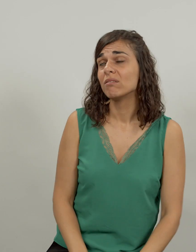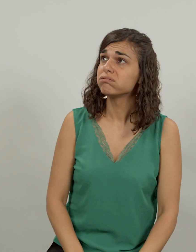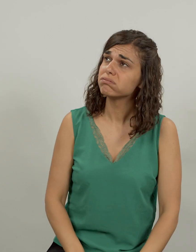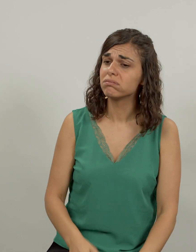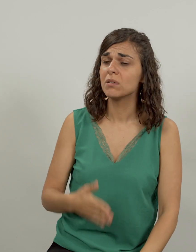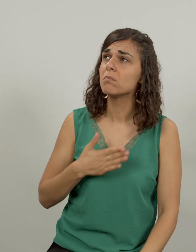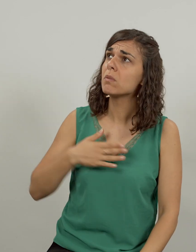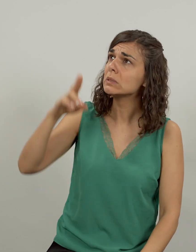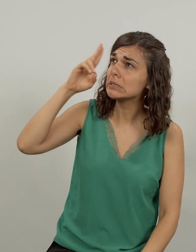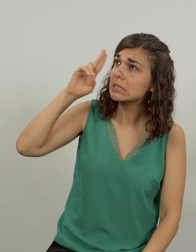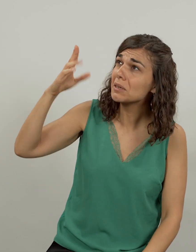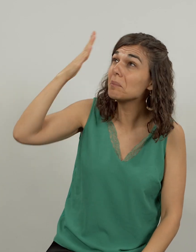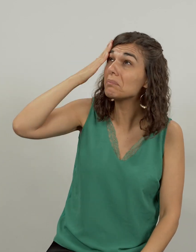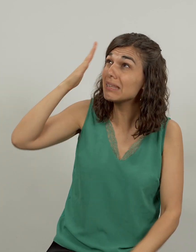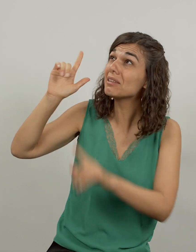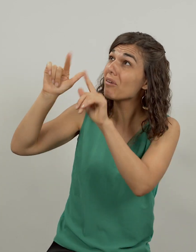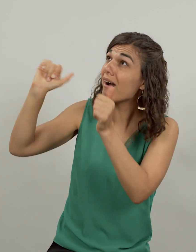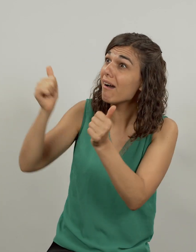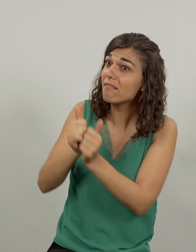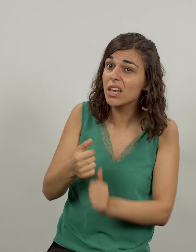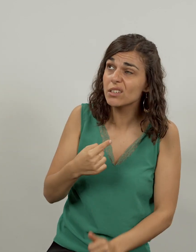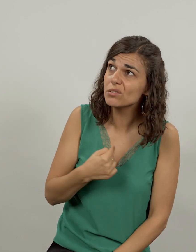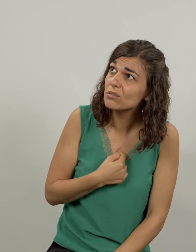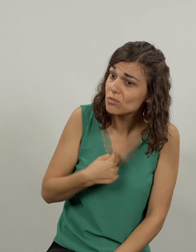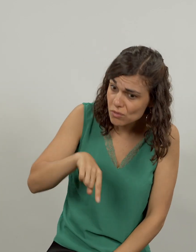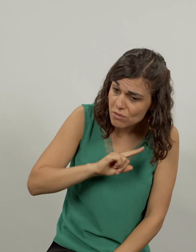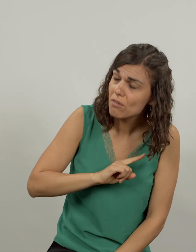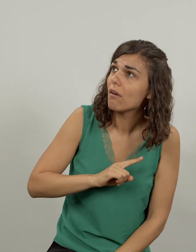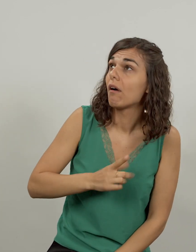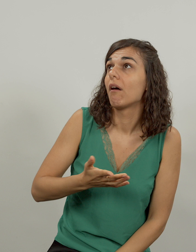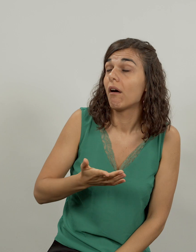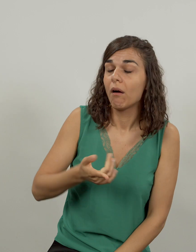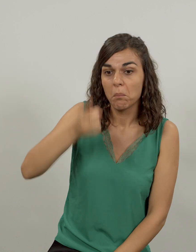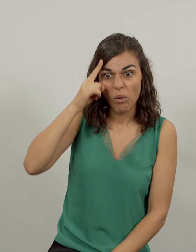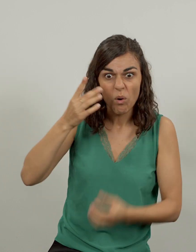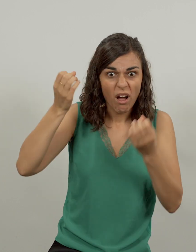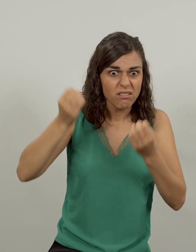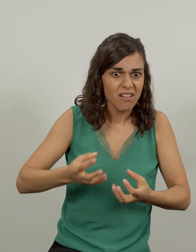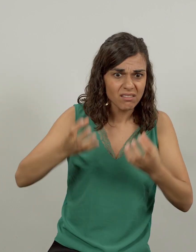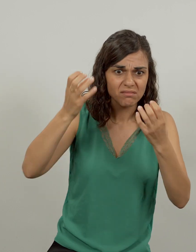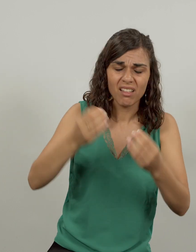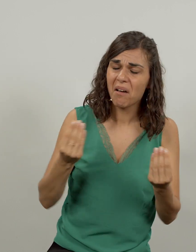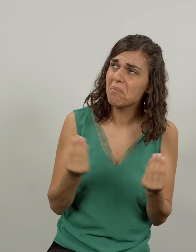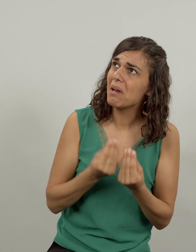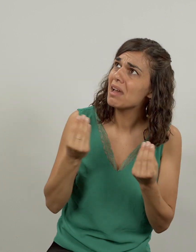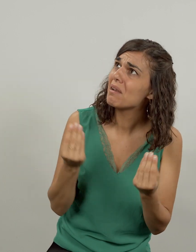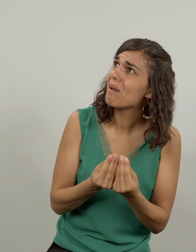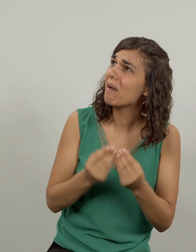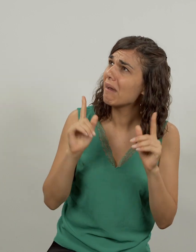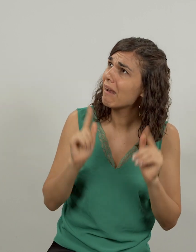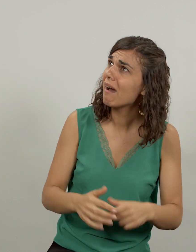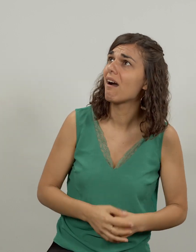dit Gédéon, si l'Éternel est avec nous, pourquoi tout cela nous est-il arrivé? Pourquoi tous